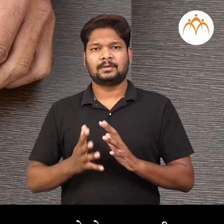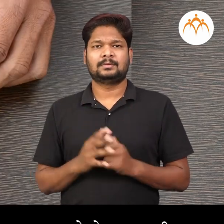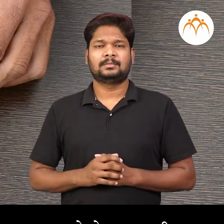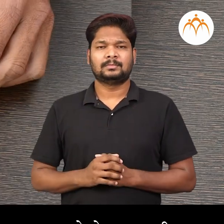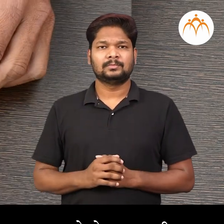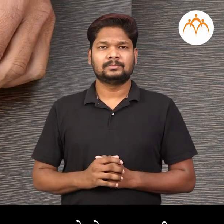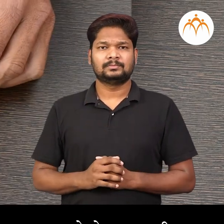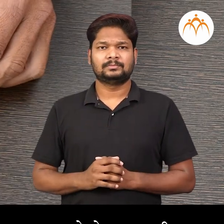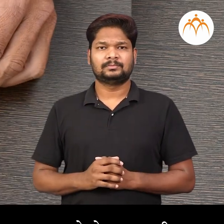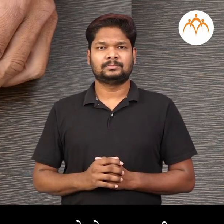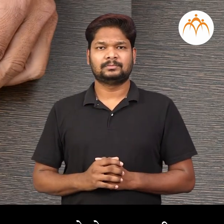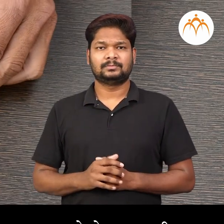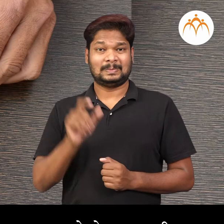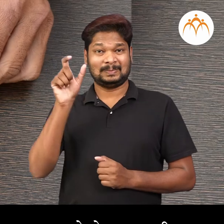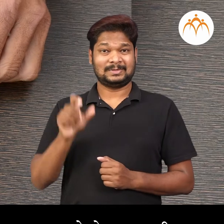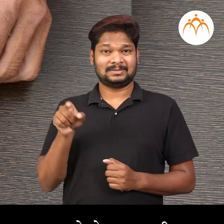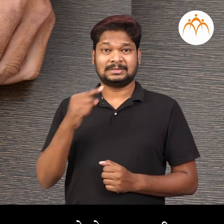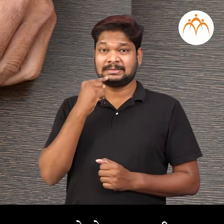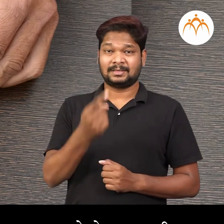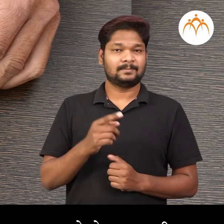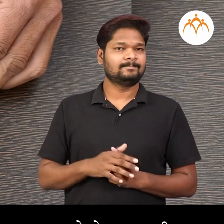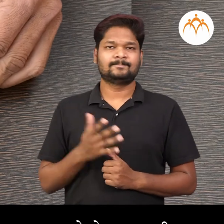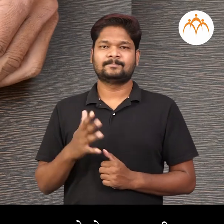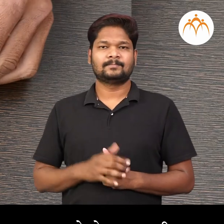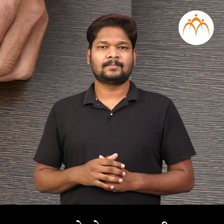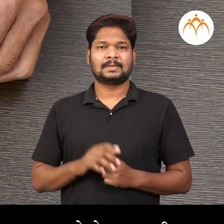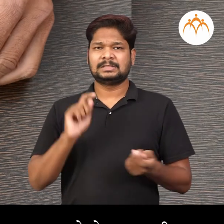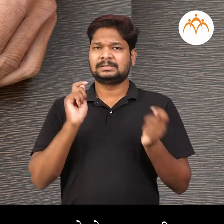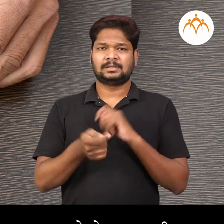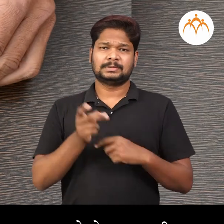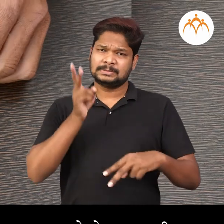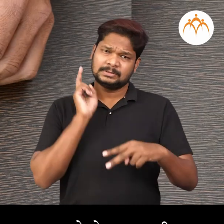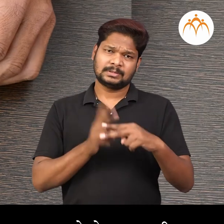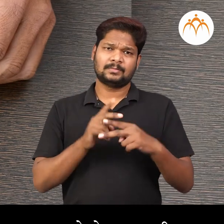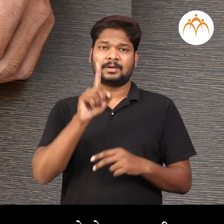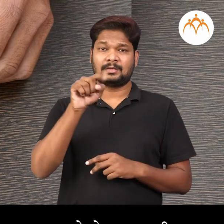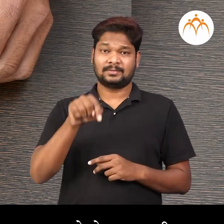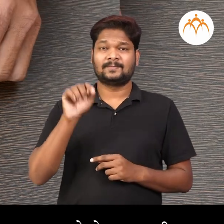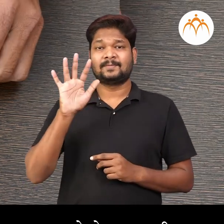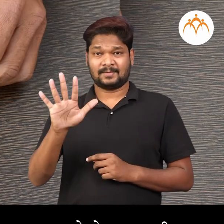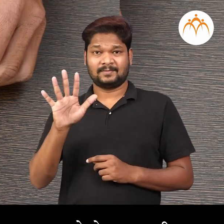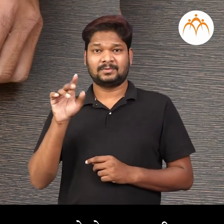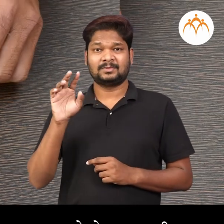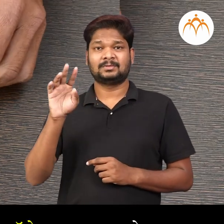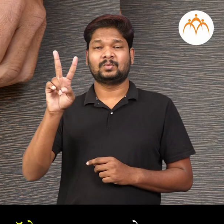उत्पादकों ने उल्लेख के लिए शिवा तत्व दल के लिए जाल सहित